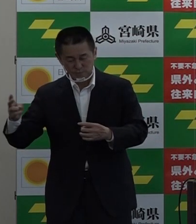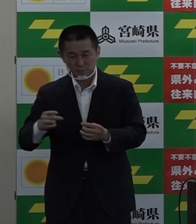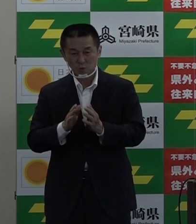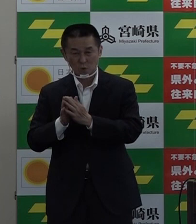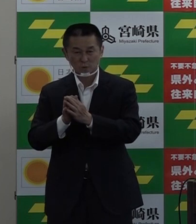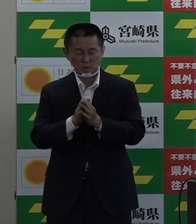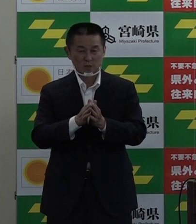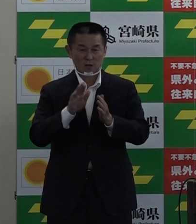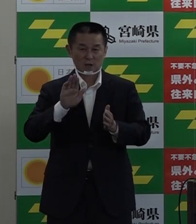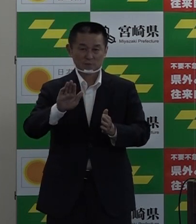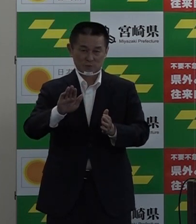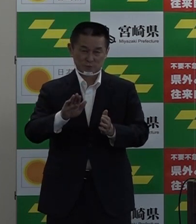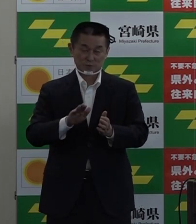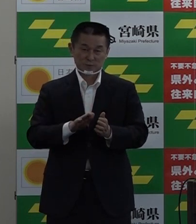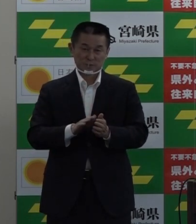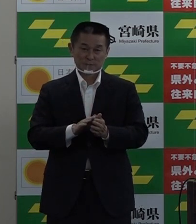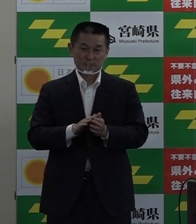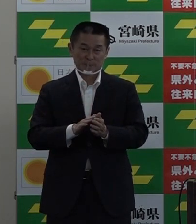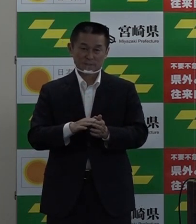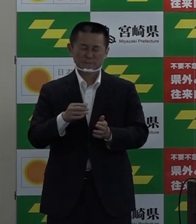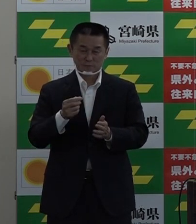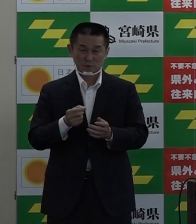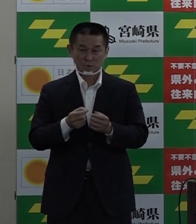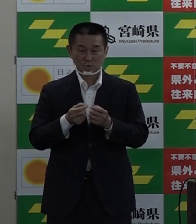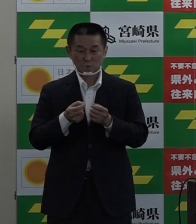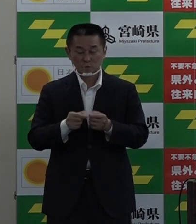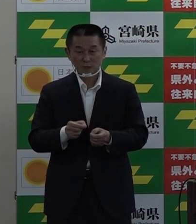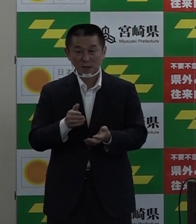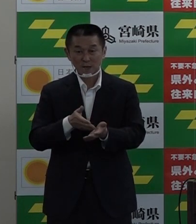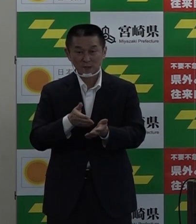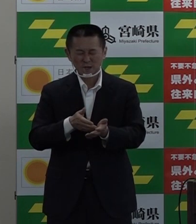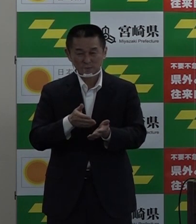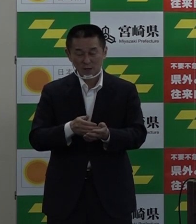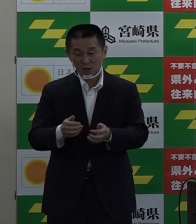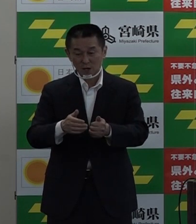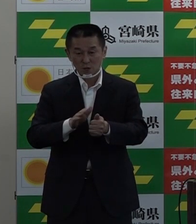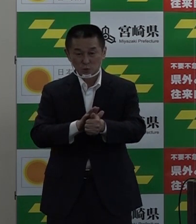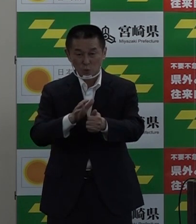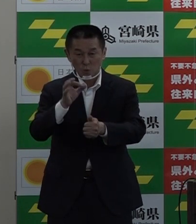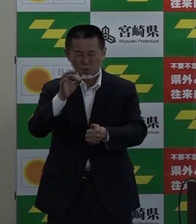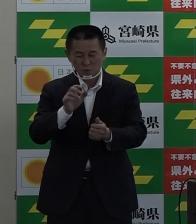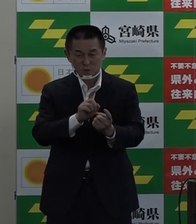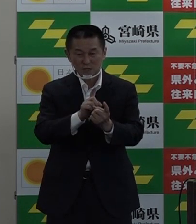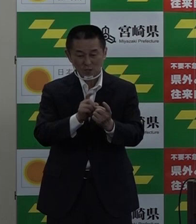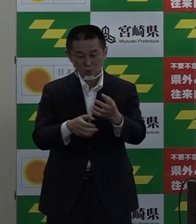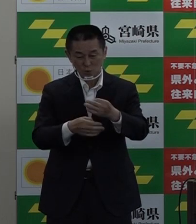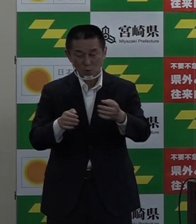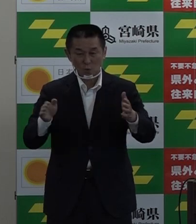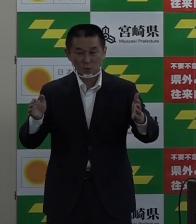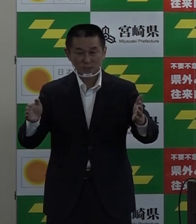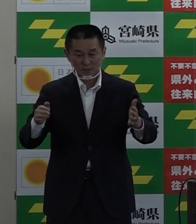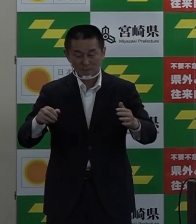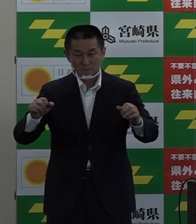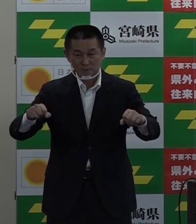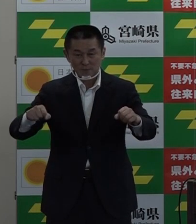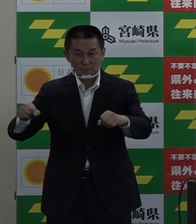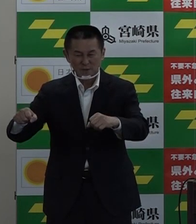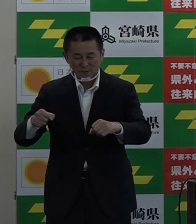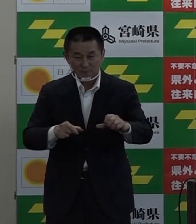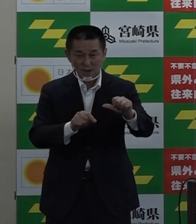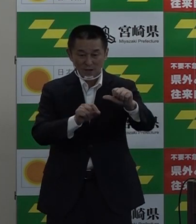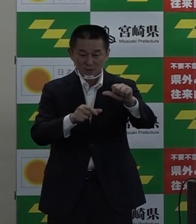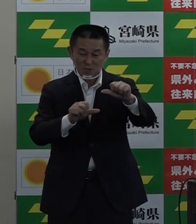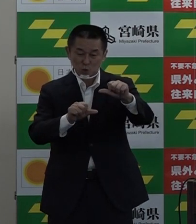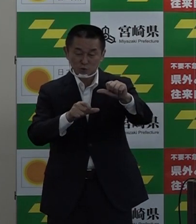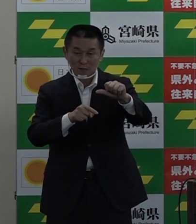をすることになりますので、少し細かく話になりますが、協力金の支給対象期間として確認をさせていただくのは5